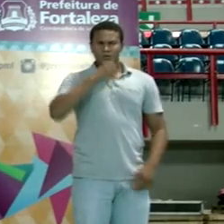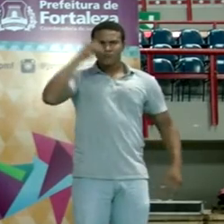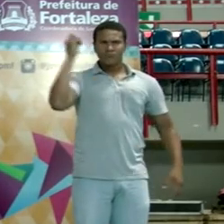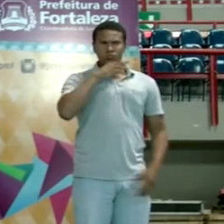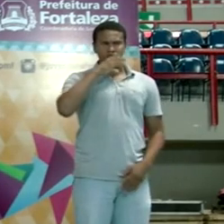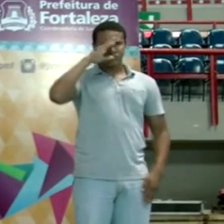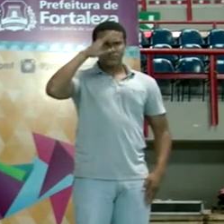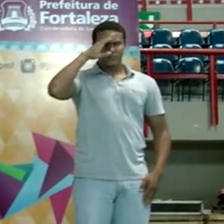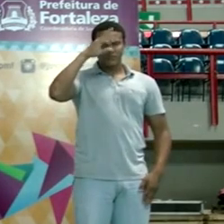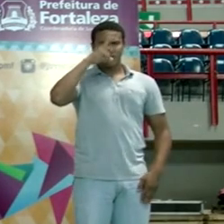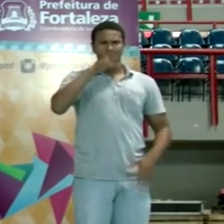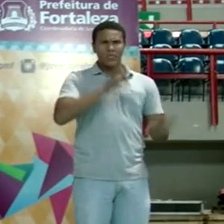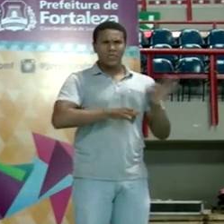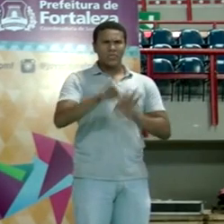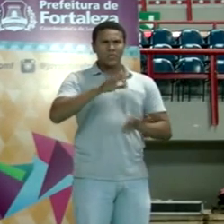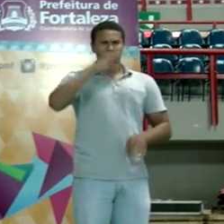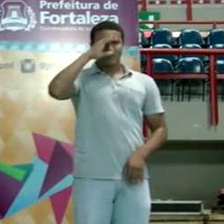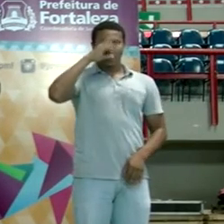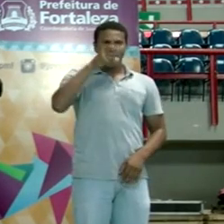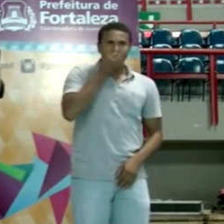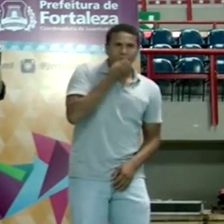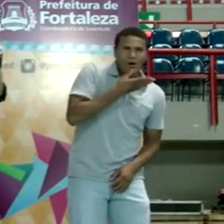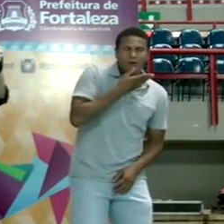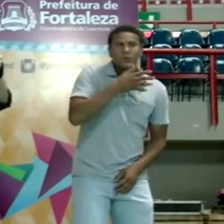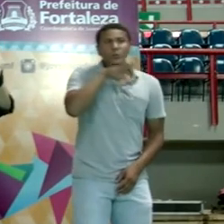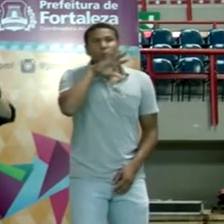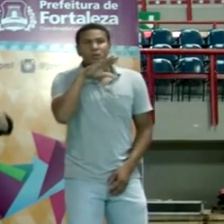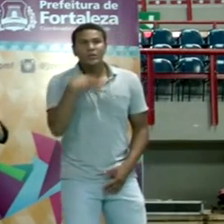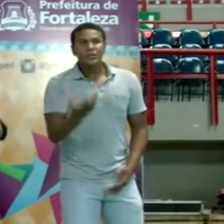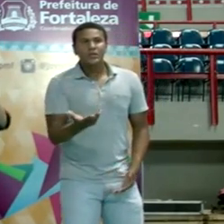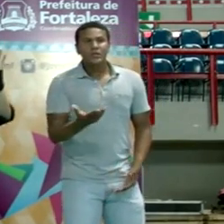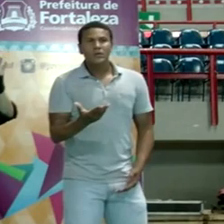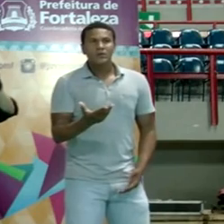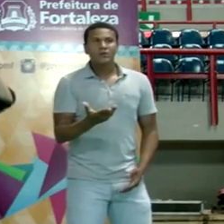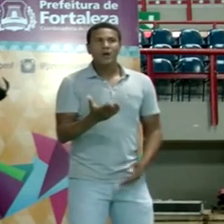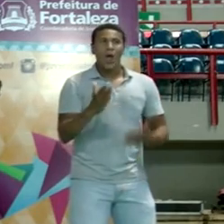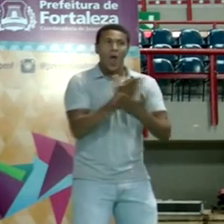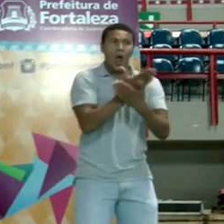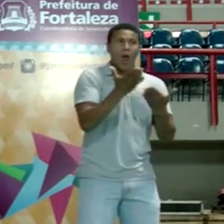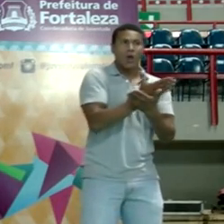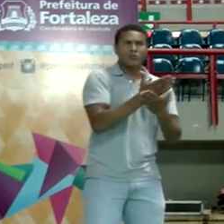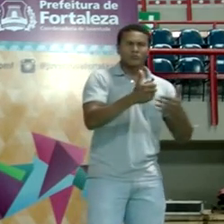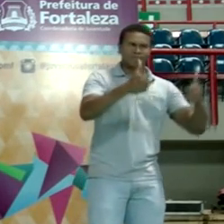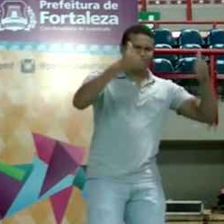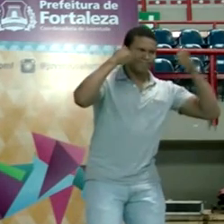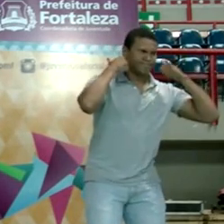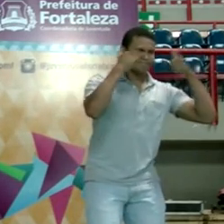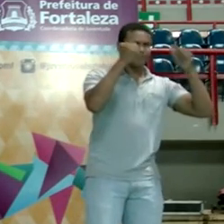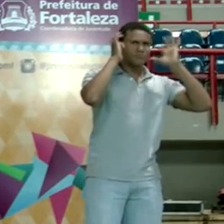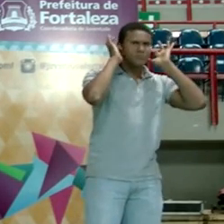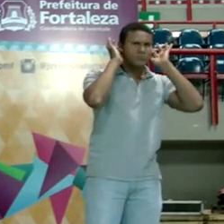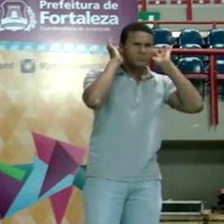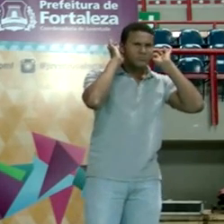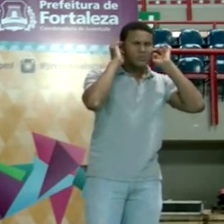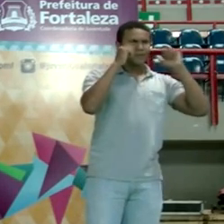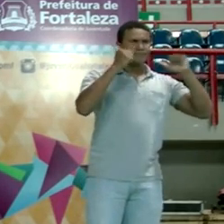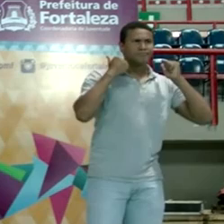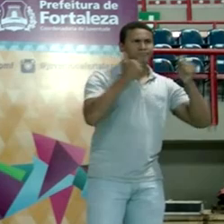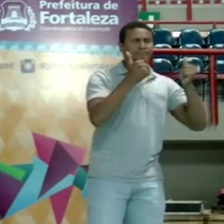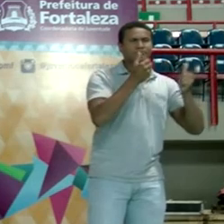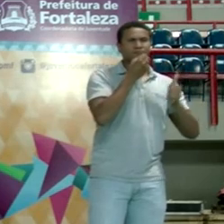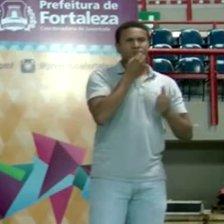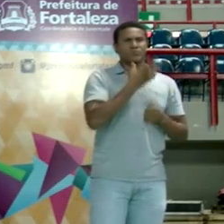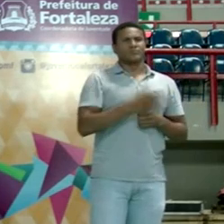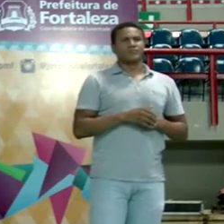recente, de 64 a 85, foi bom ou foi ruim? Tem gente que diz, foi massa. A gente vai já falar sobre a ditadura também, vai ter uma